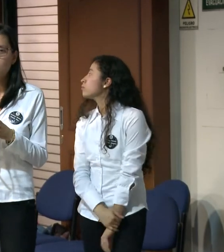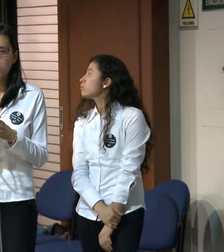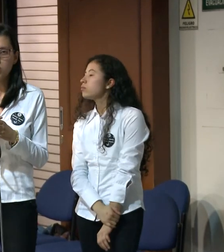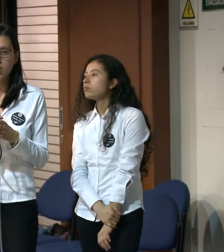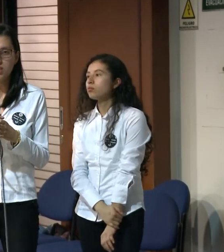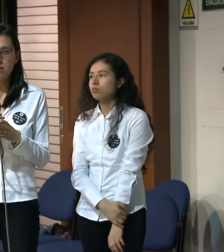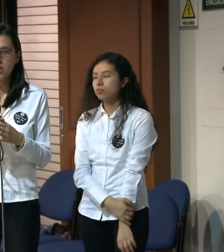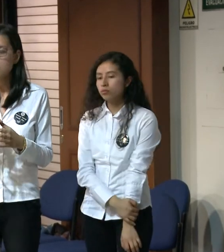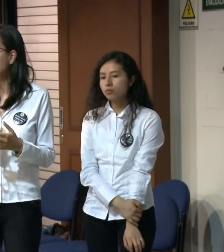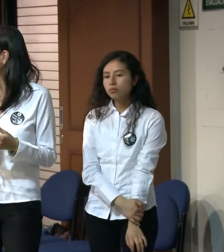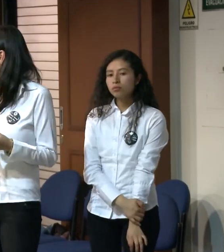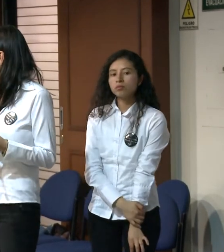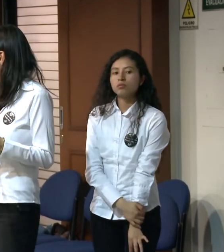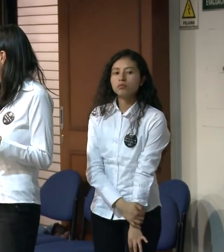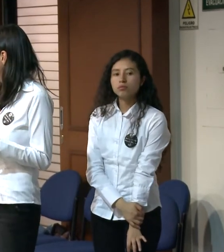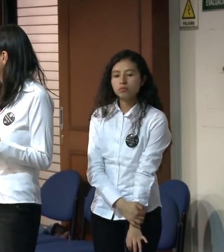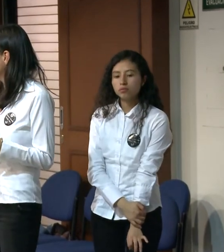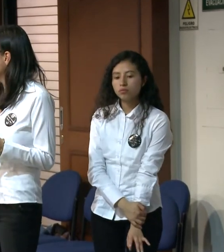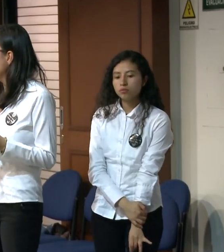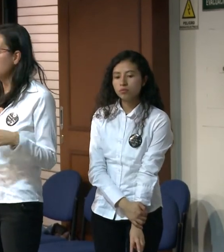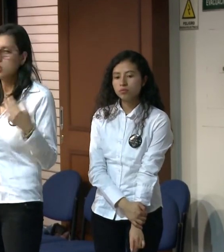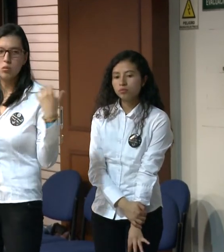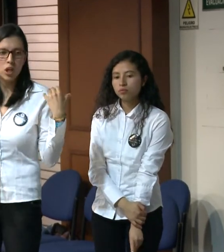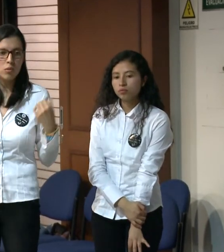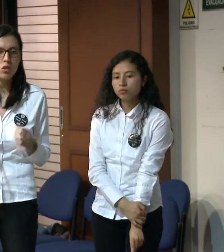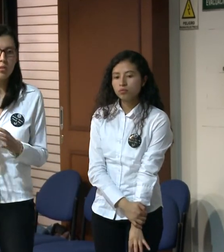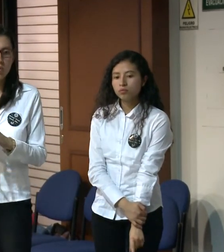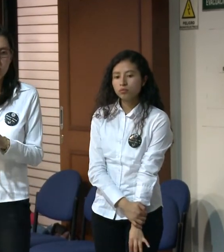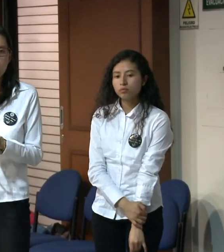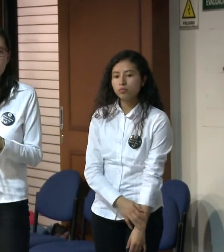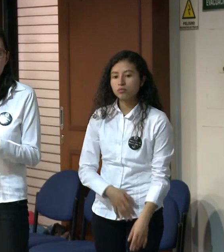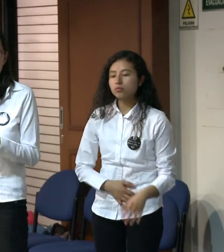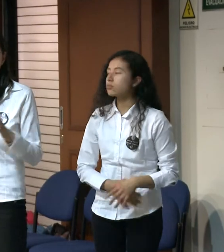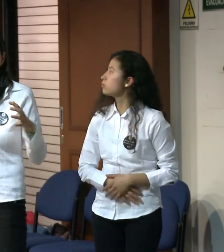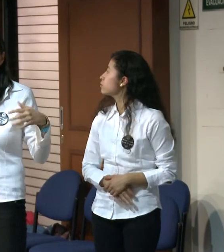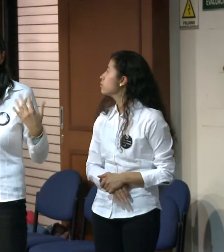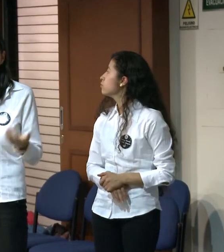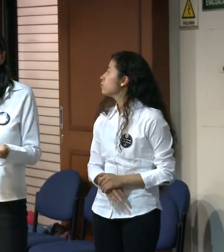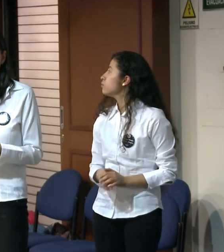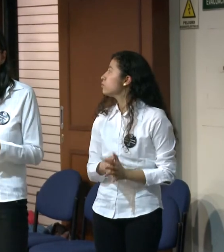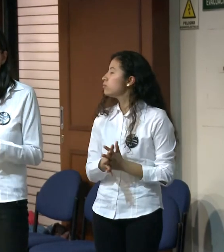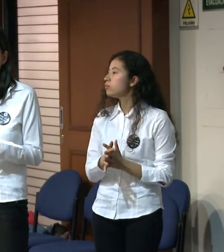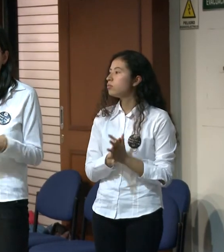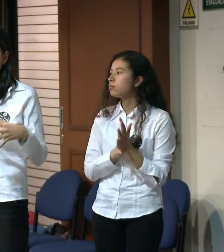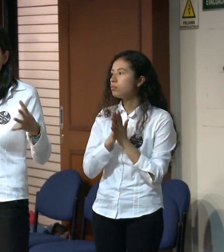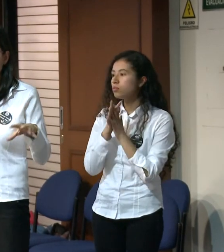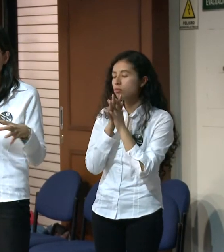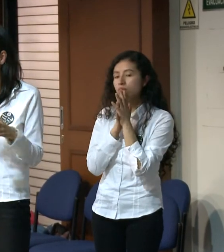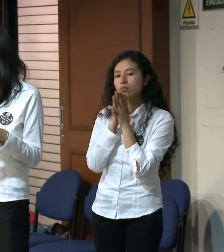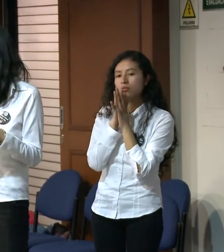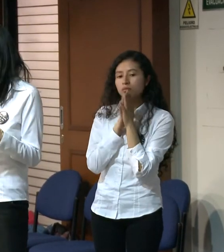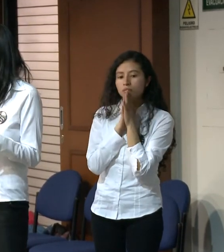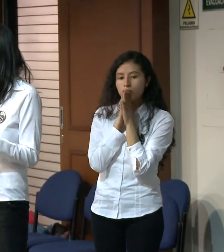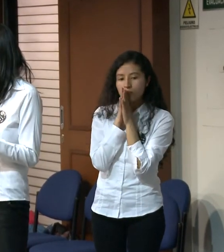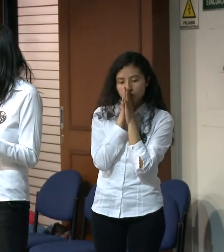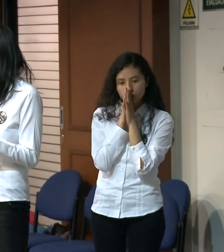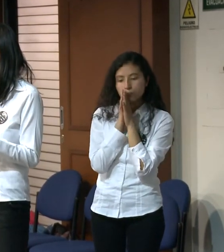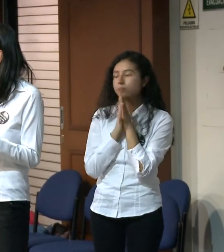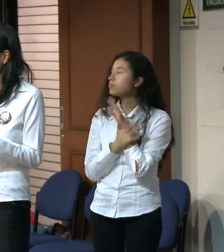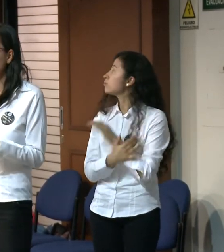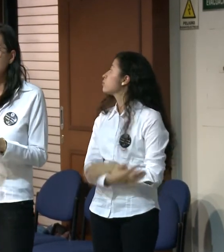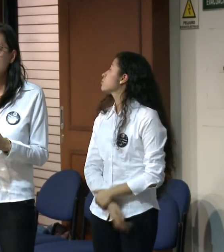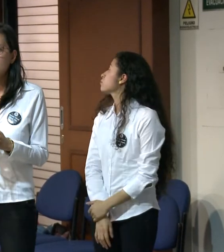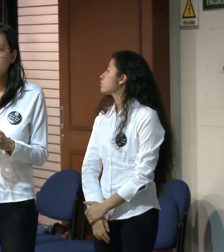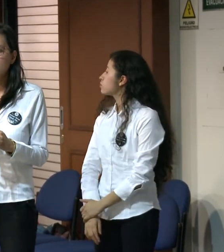los encuentros de saberes. Pues como ya lo mencionó mi compañera, se utilizaron para esas propuestas y para